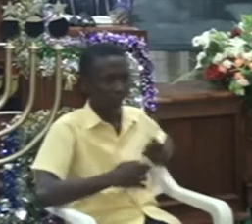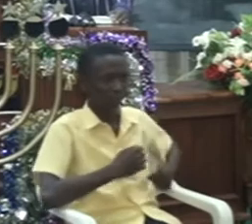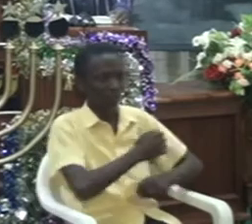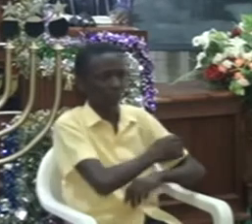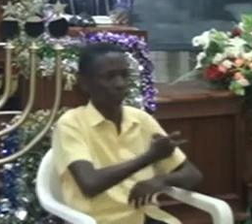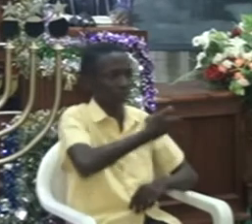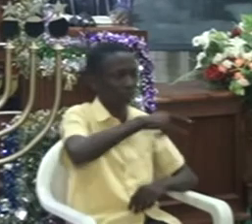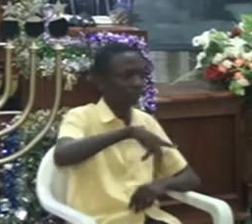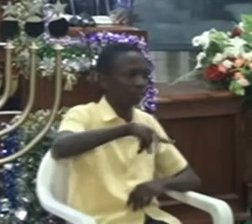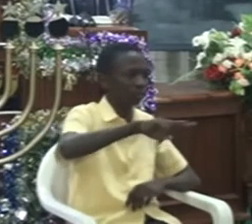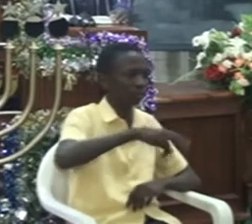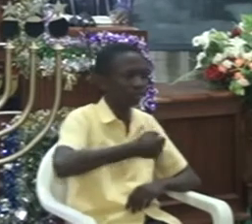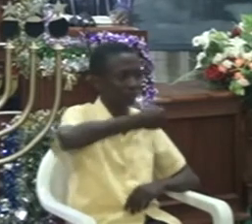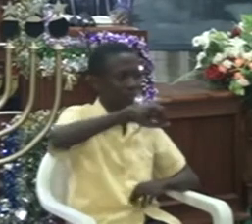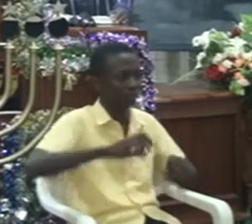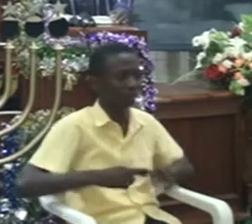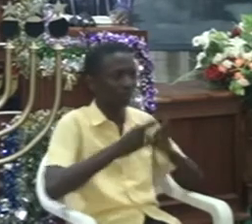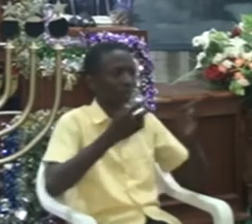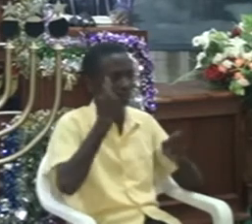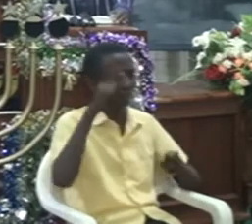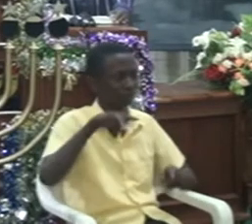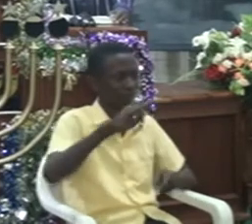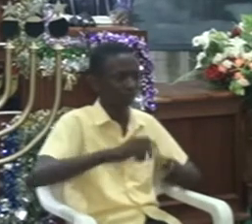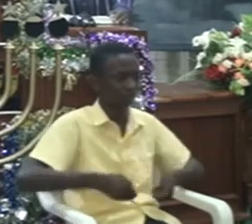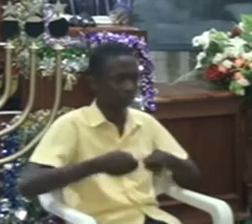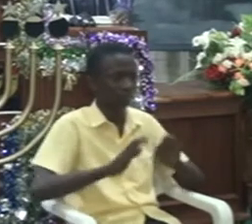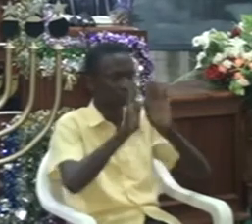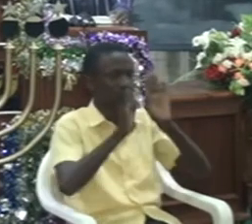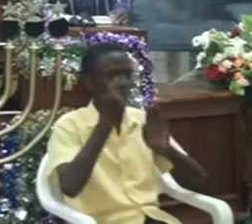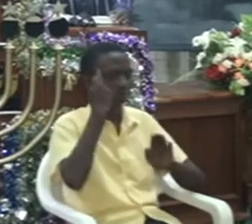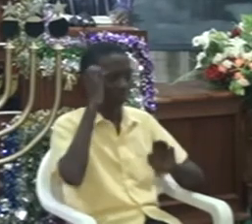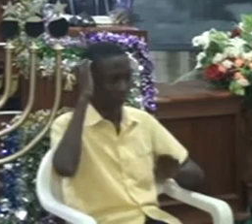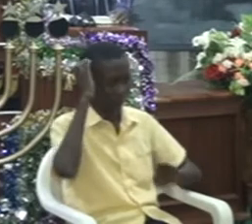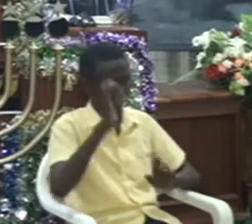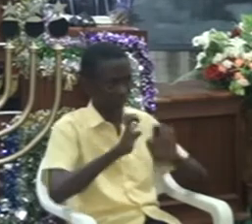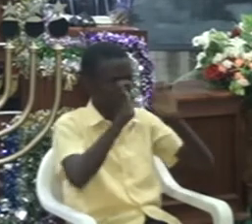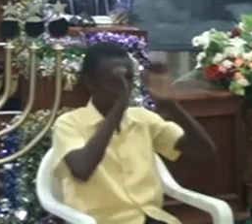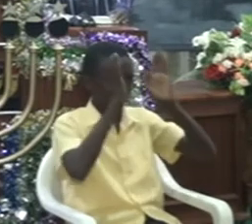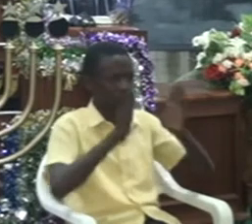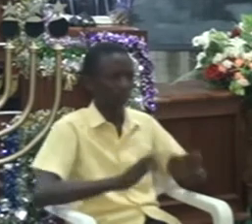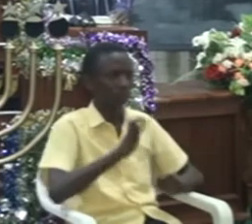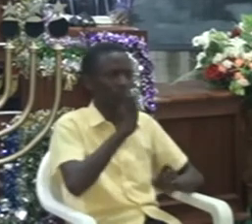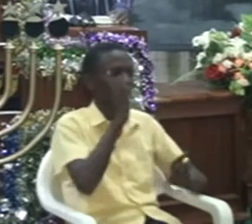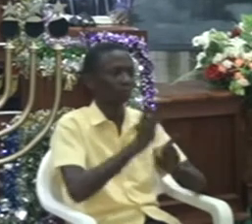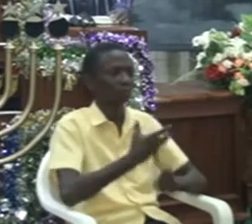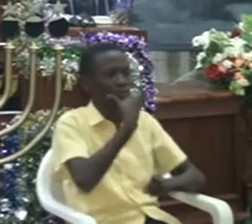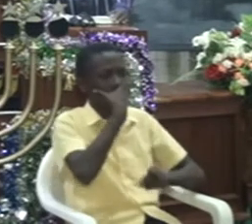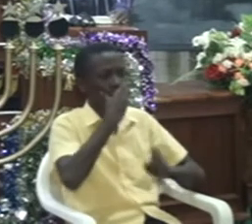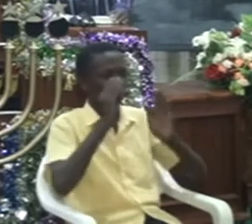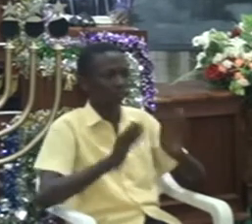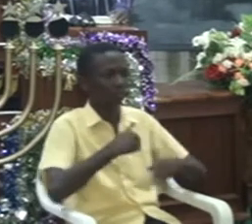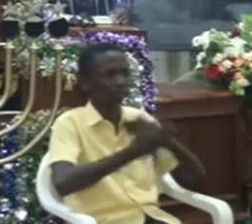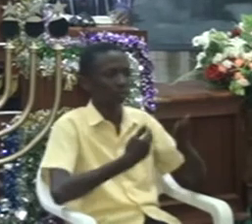s'élèvera pour vous faire miséricorde. Car l'Éternel est un Dieu juste. Heureux tous ceux qui espèrent en